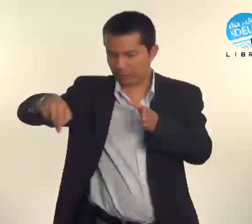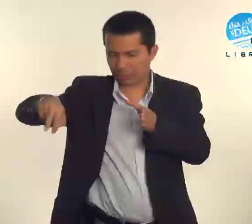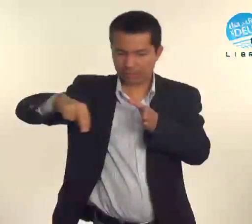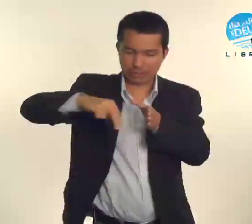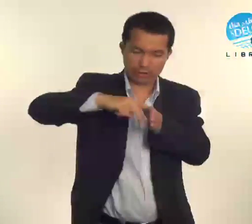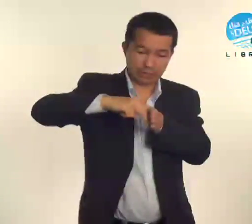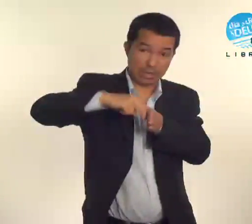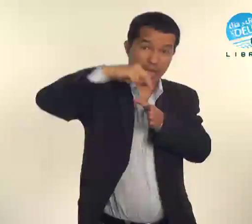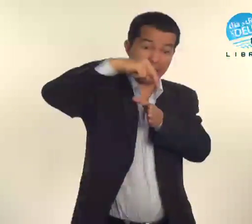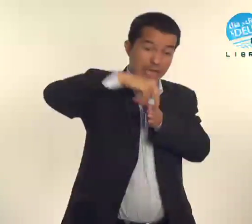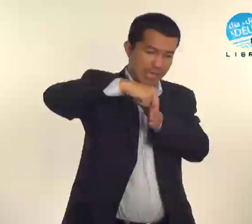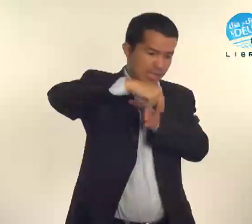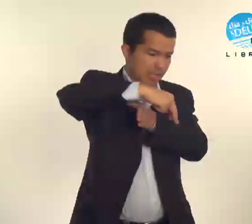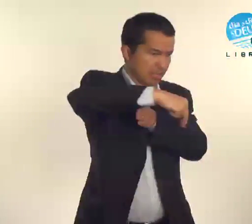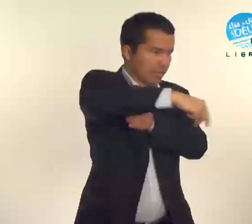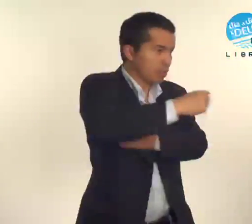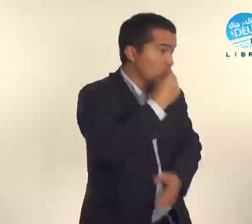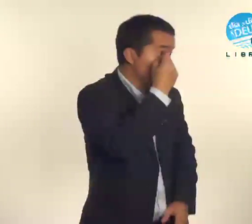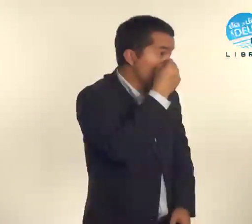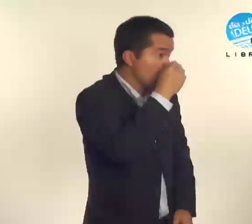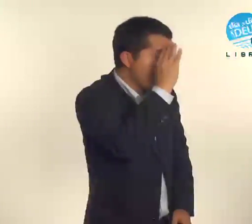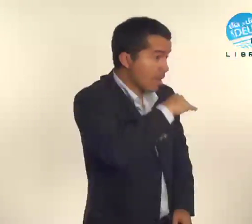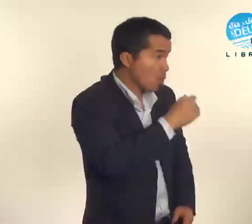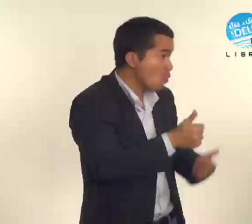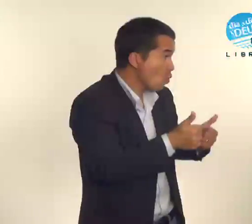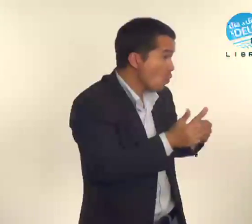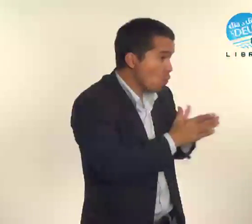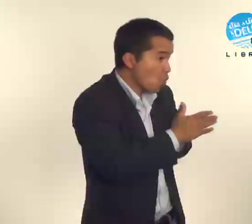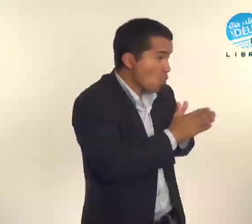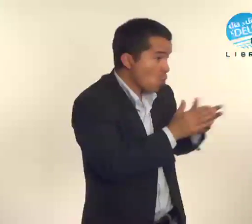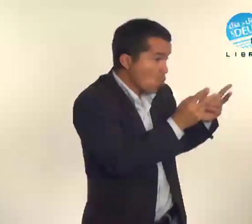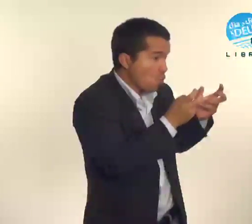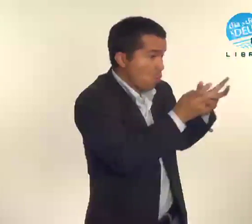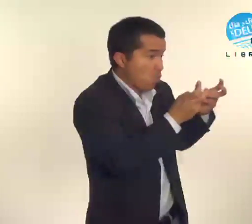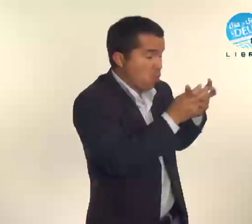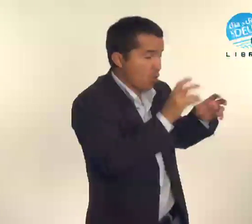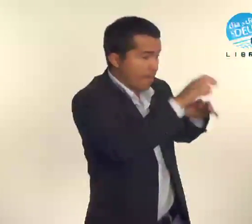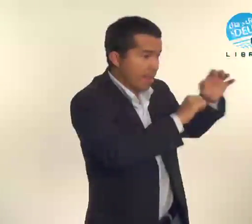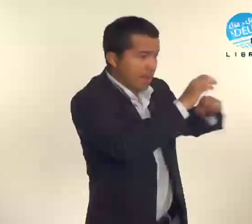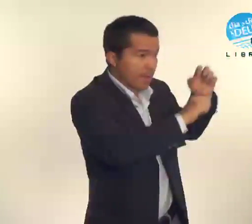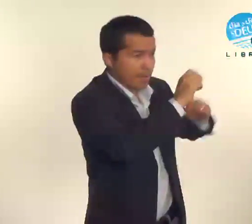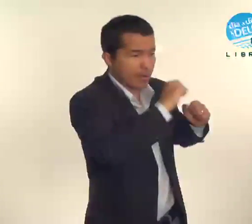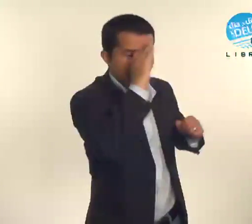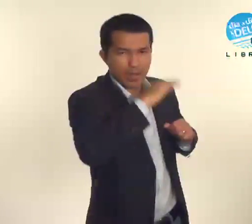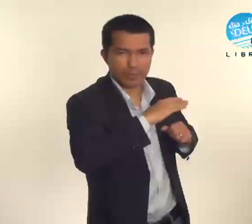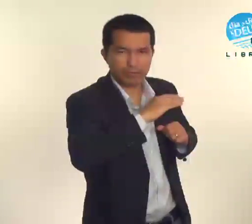nós poderíamos ser, não atingimos o alvo, mas muitas